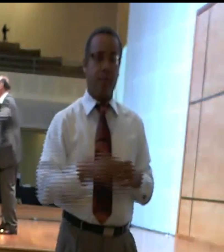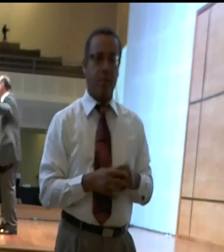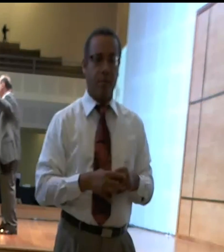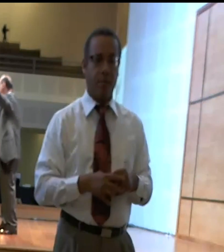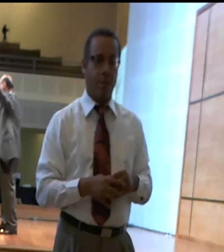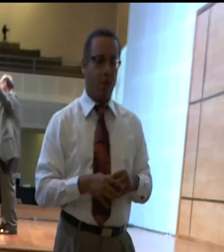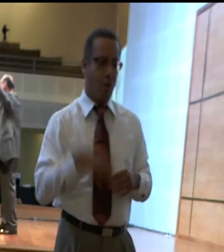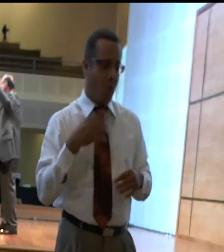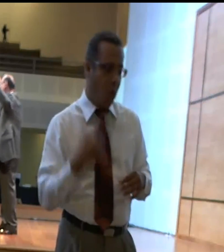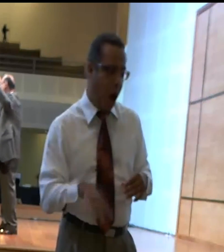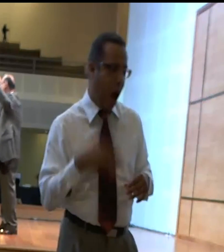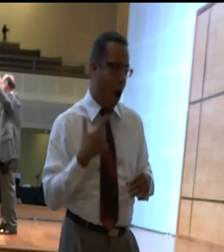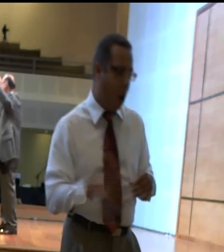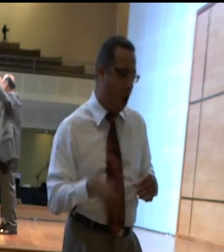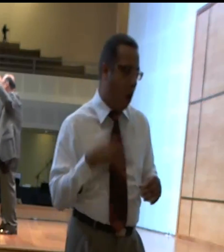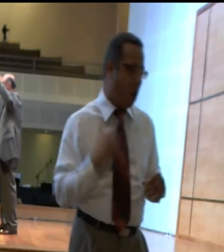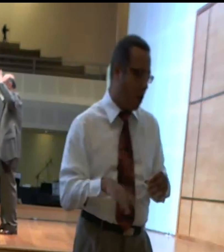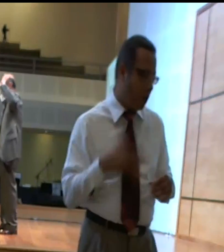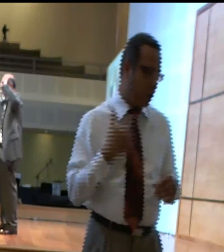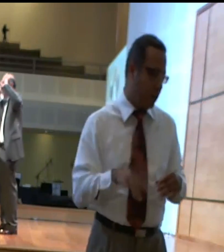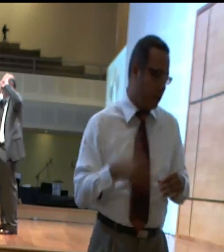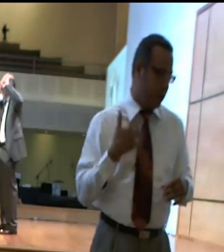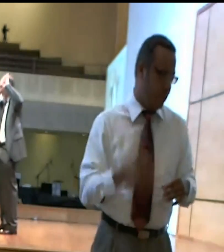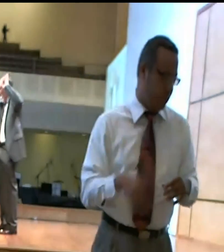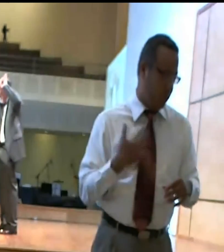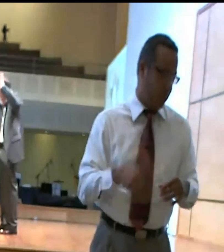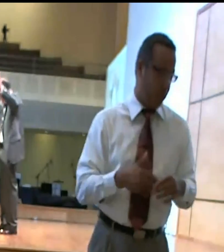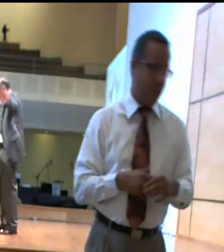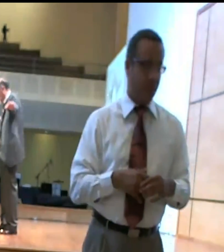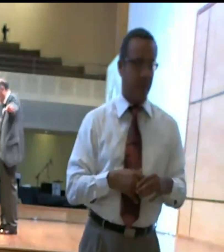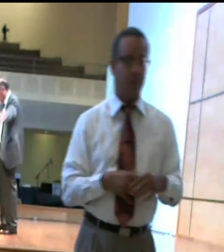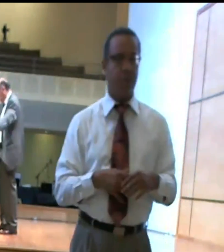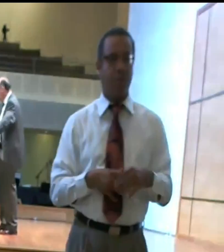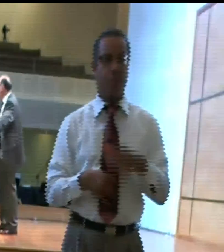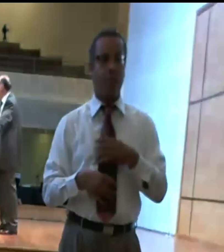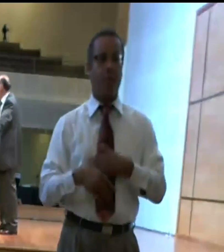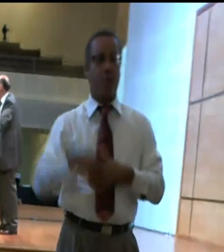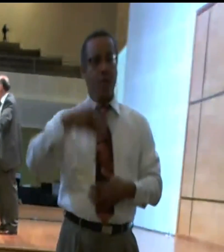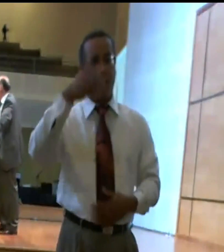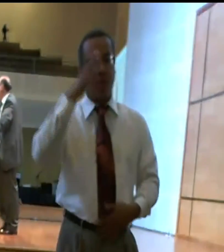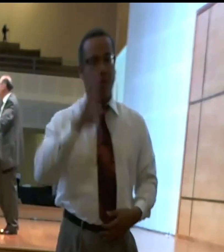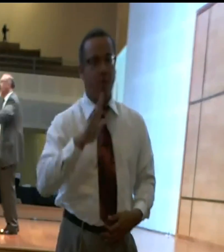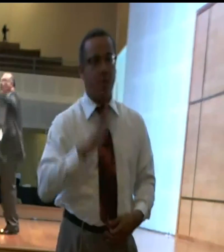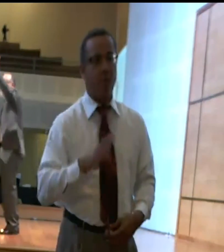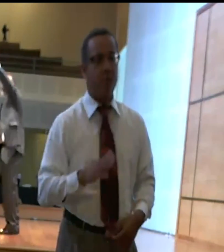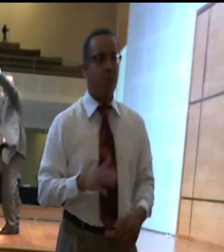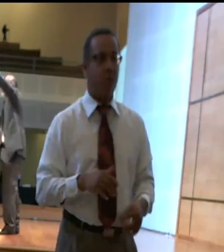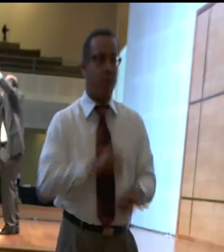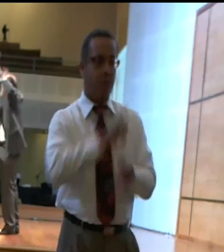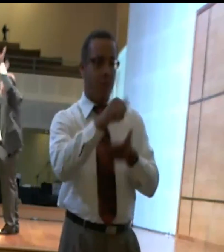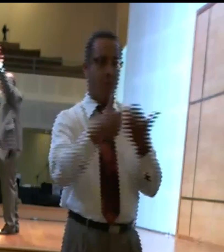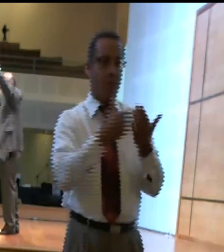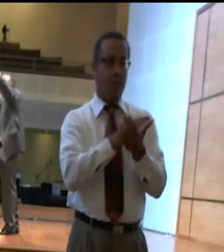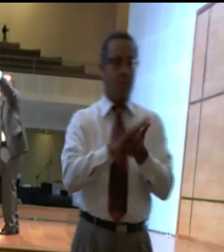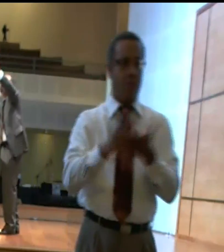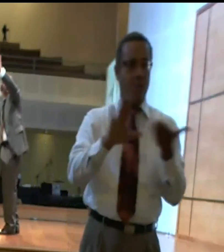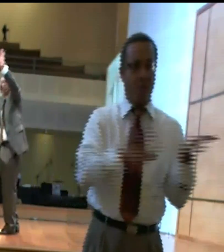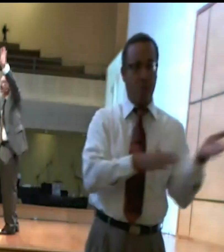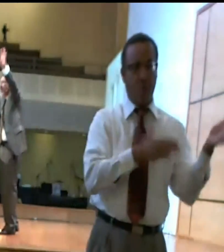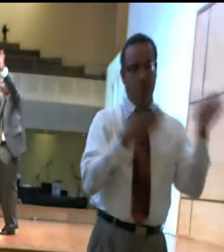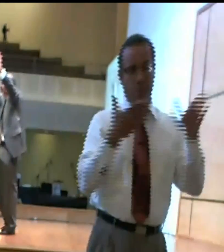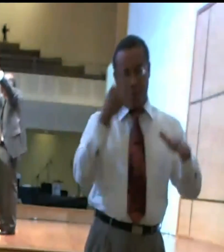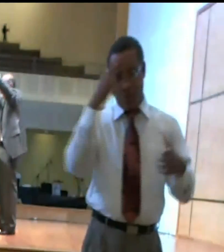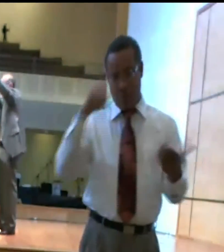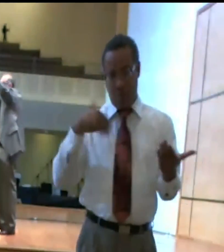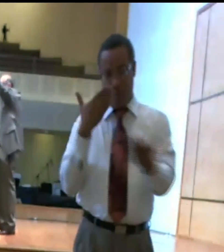Oh, profundidad de la sabiduría y de la ciencia de Dios. El justo murió por los injustos